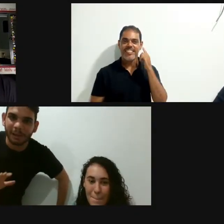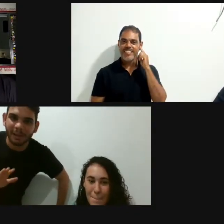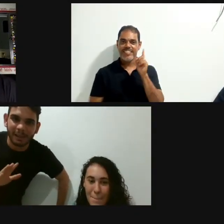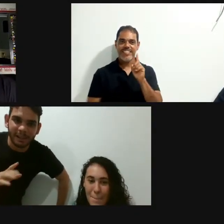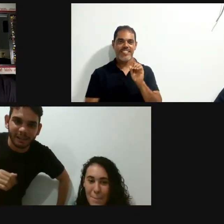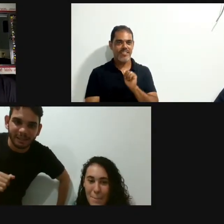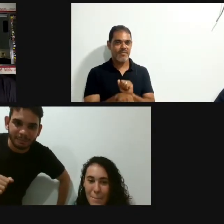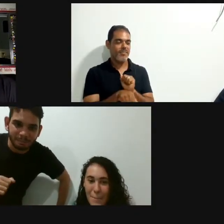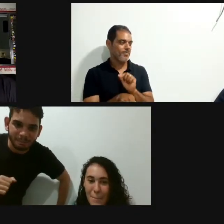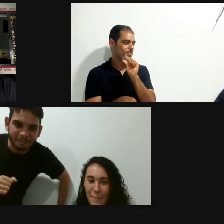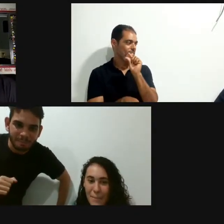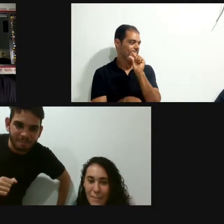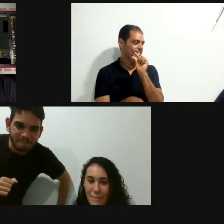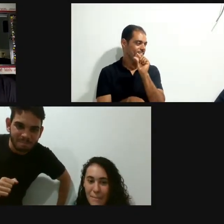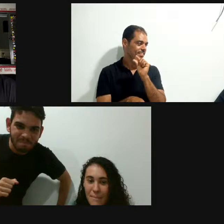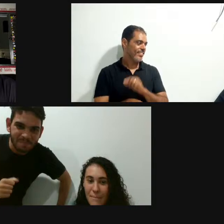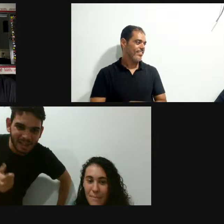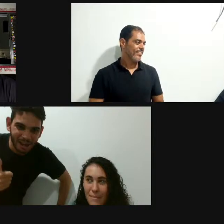Peraí.